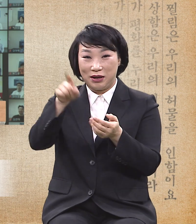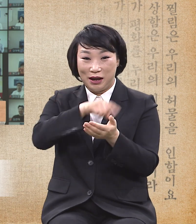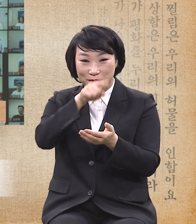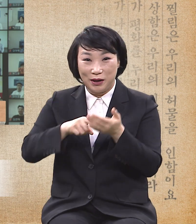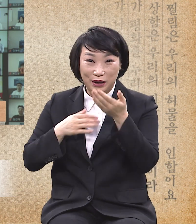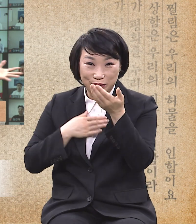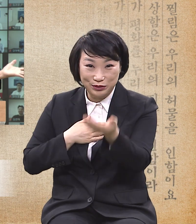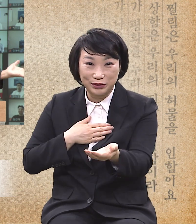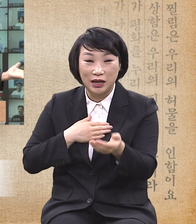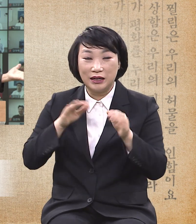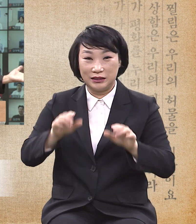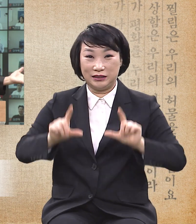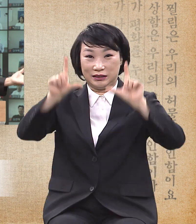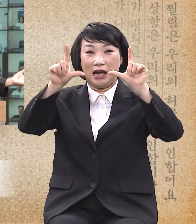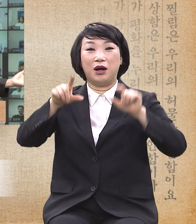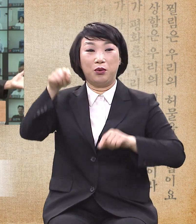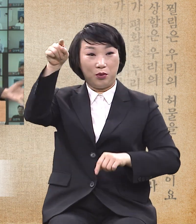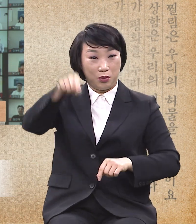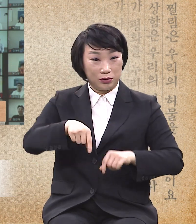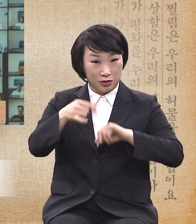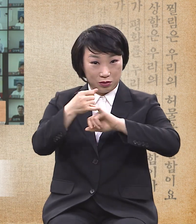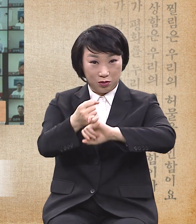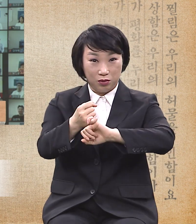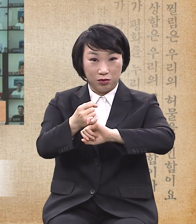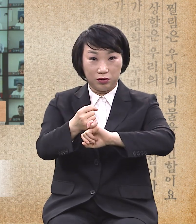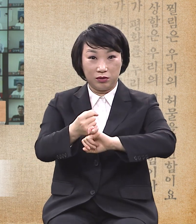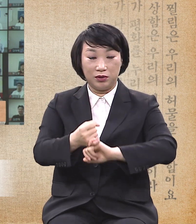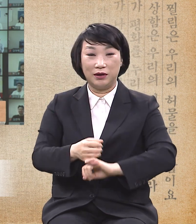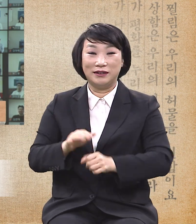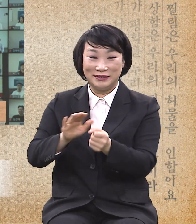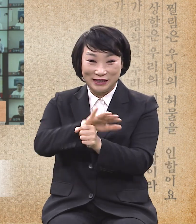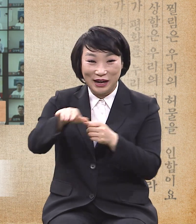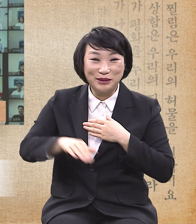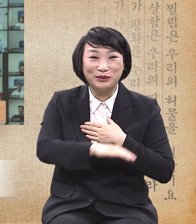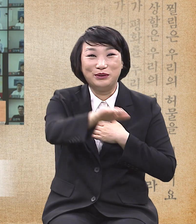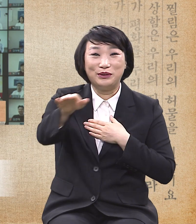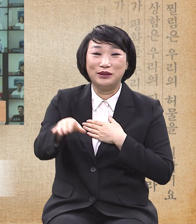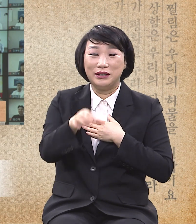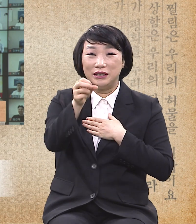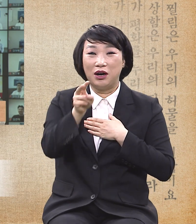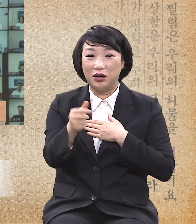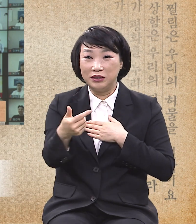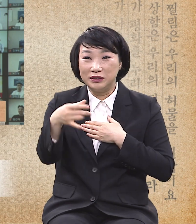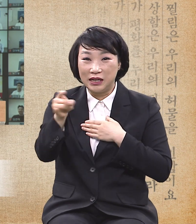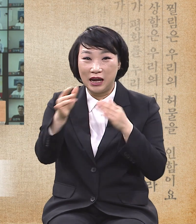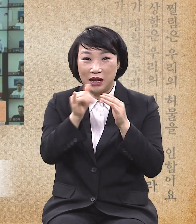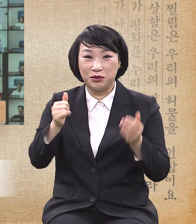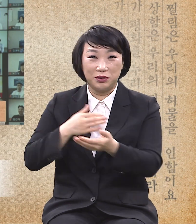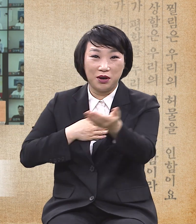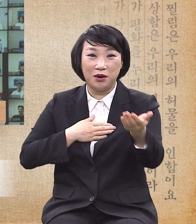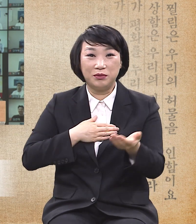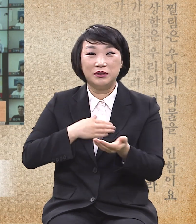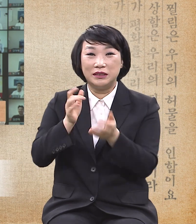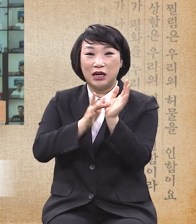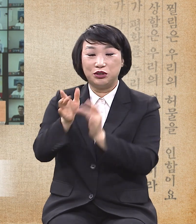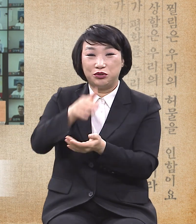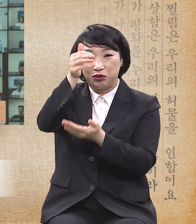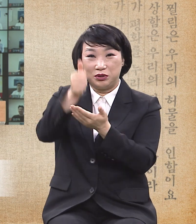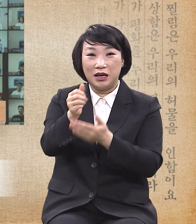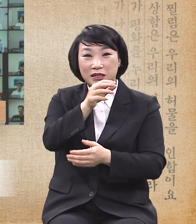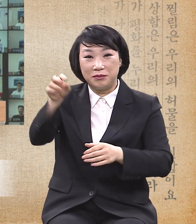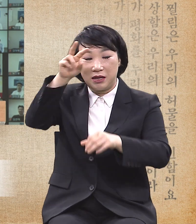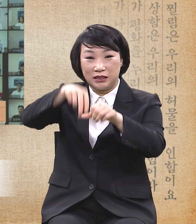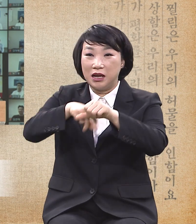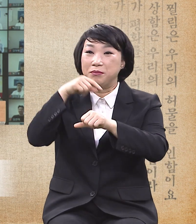갚아주리라. 그날은 반드시 온다는 것. 사랑하는 연세가족이요, 예수 그리스도의 십자가의